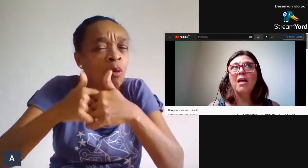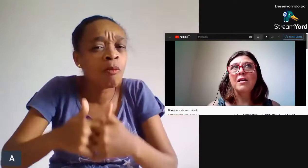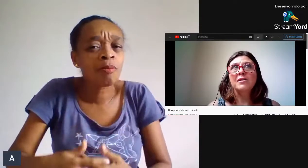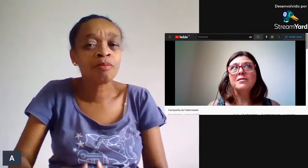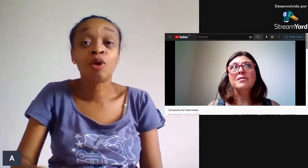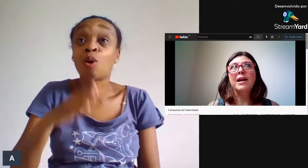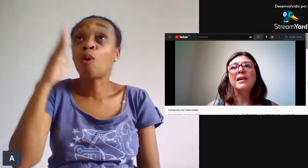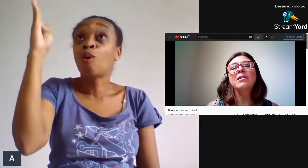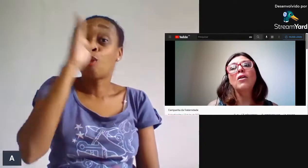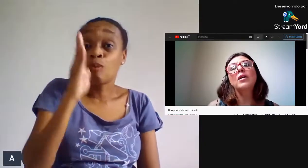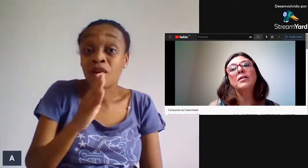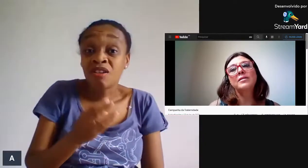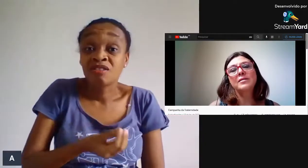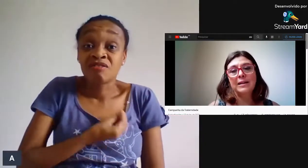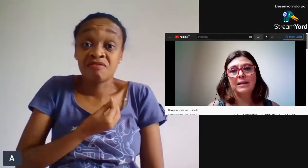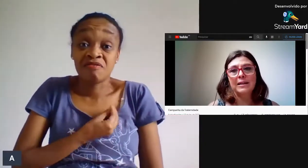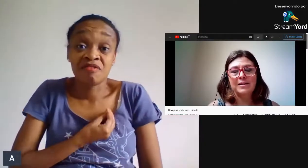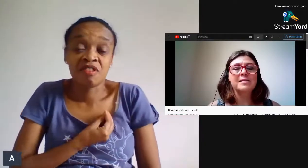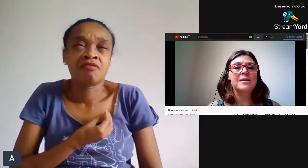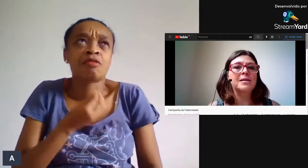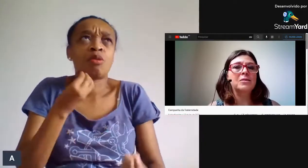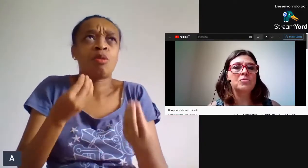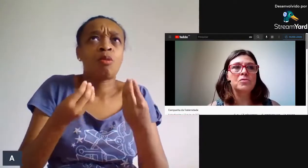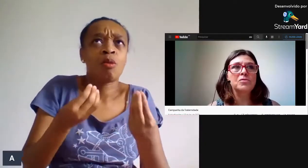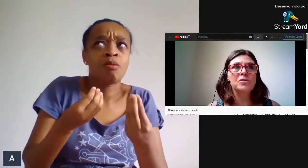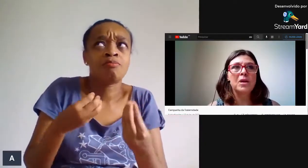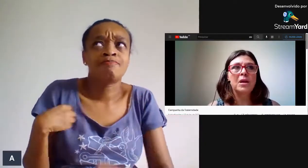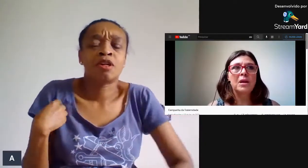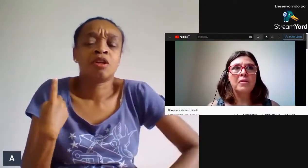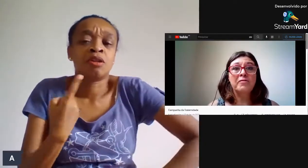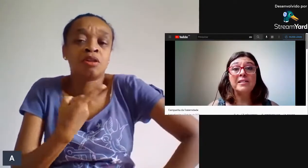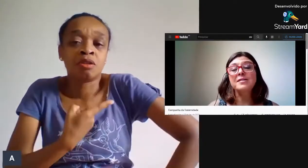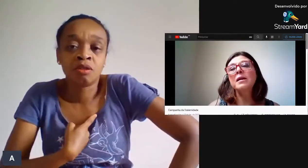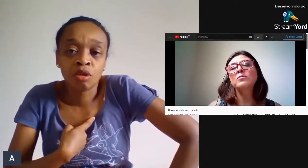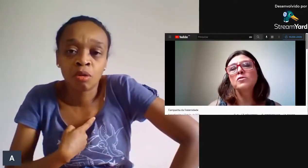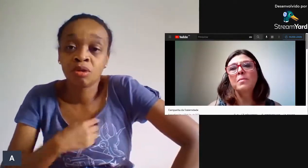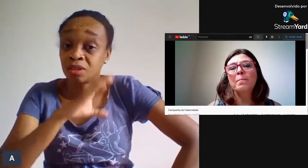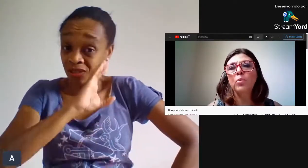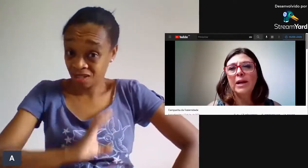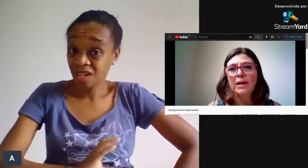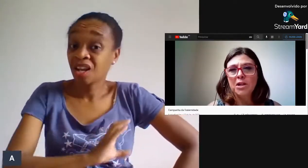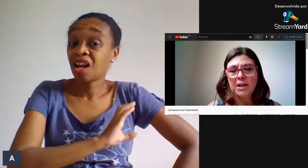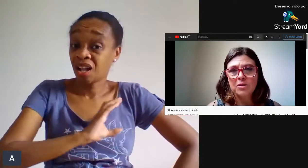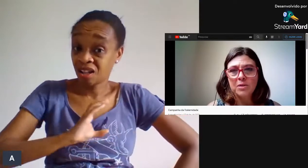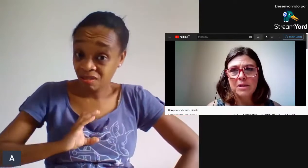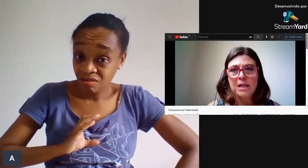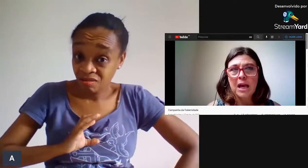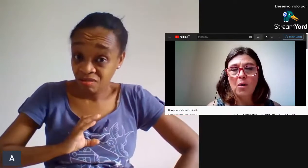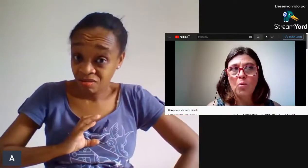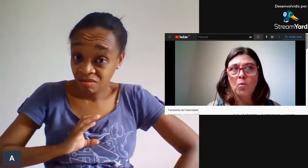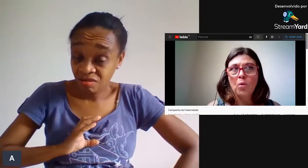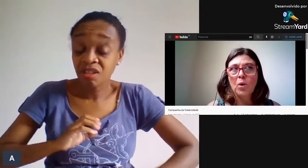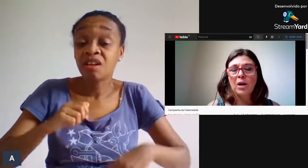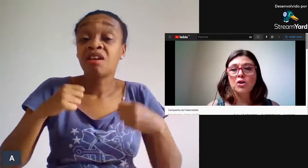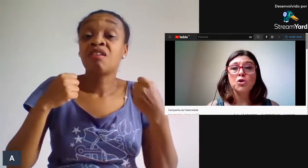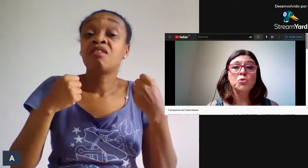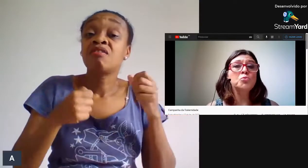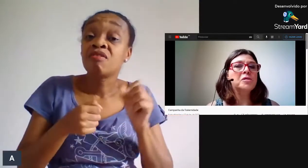né? Será que nós, cristãos, fazemos uma política